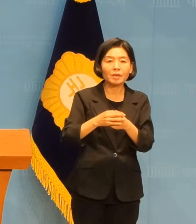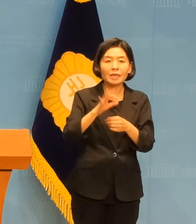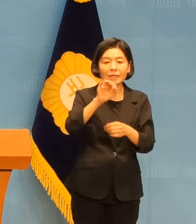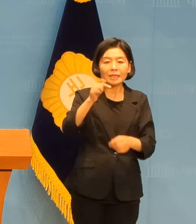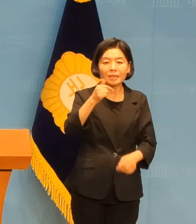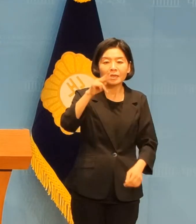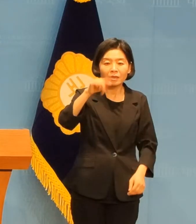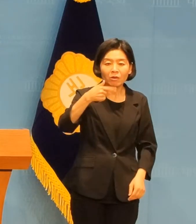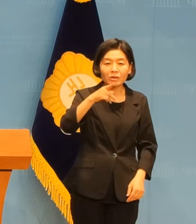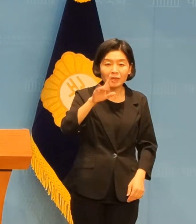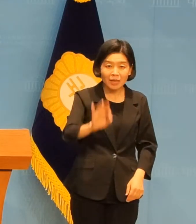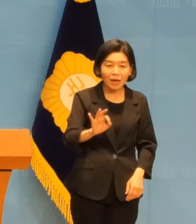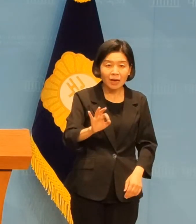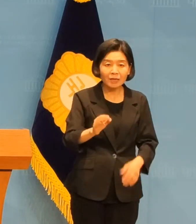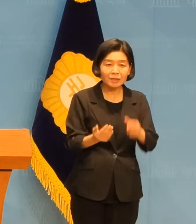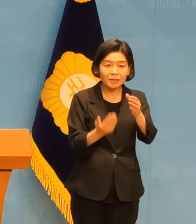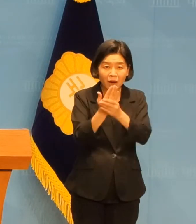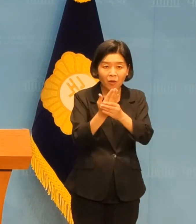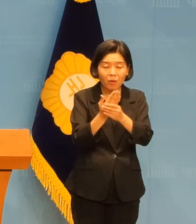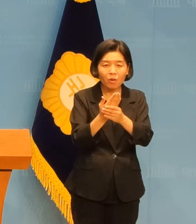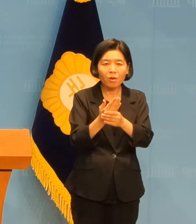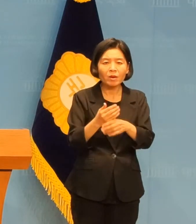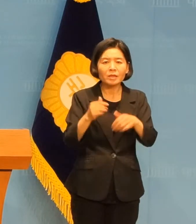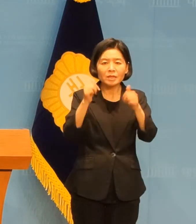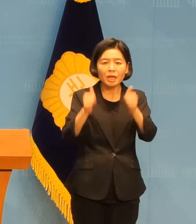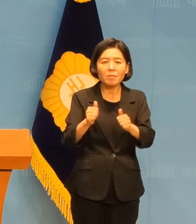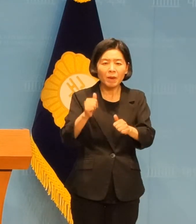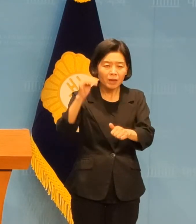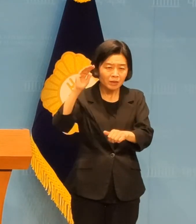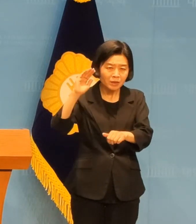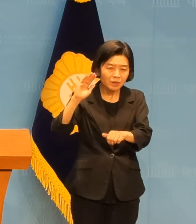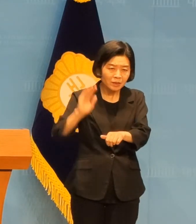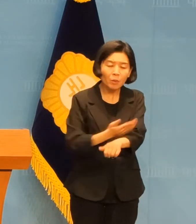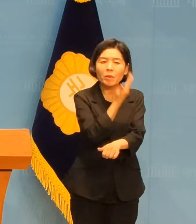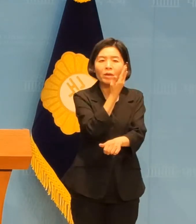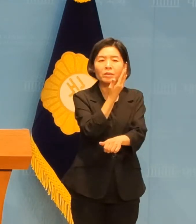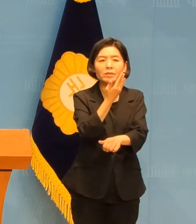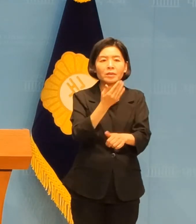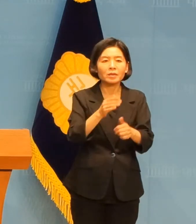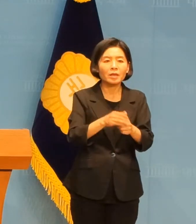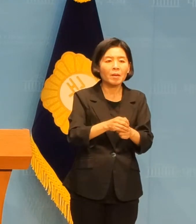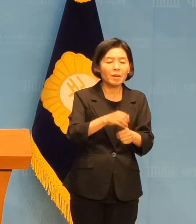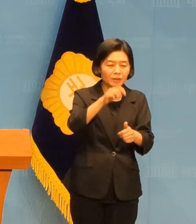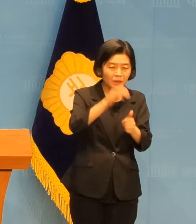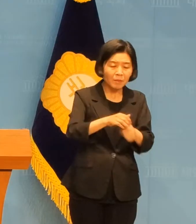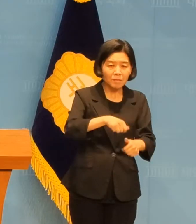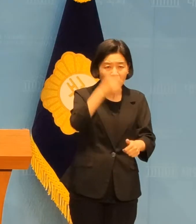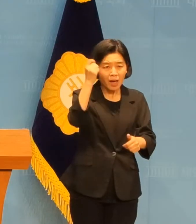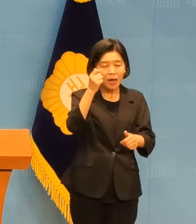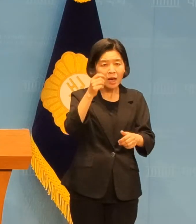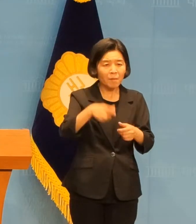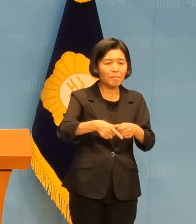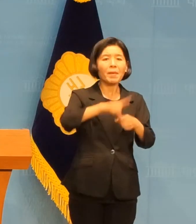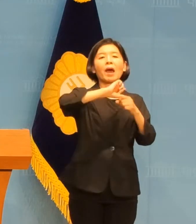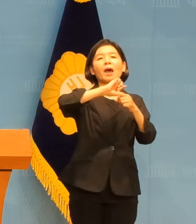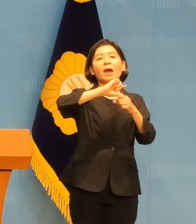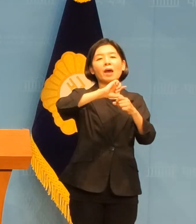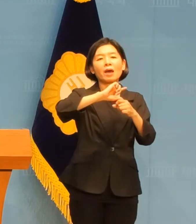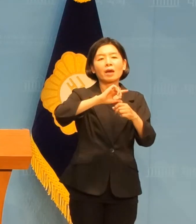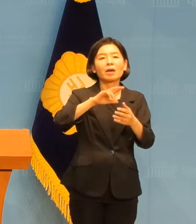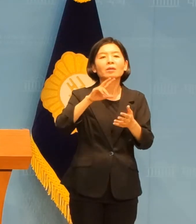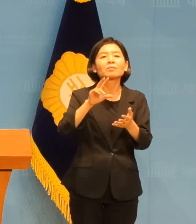재건이 사건처럼 오판으로 인해 돌이킬 수 없는 비극이 발생할 수 있다는 점에서 그 위험성은